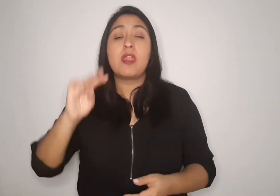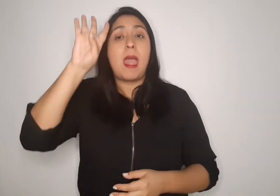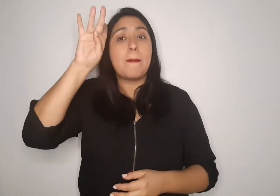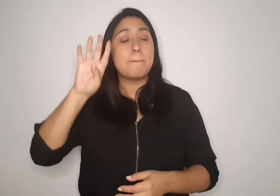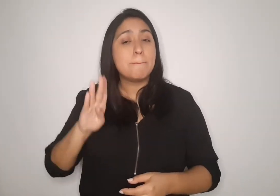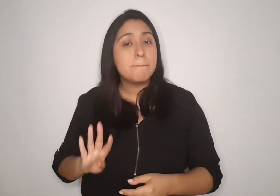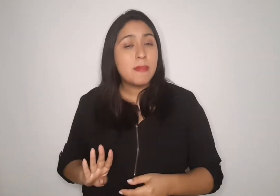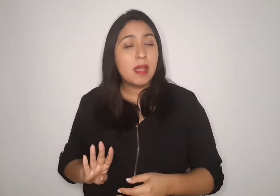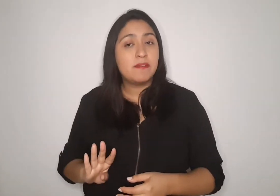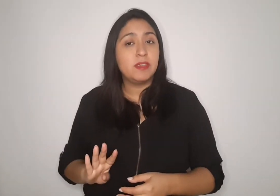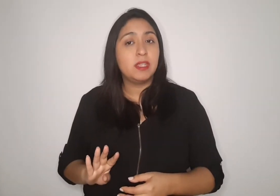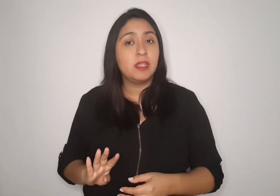Arte Contemporáneo,